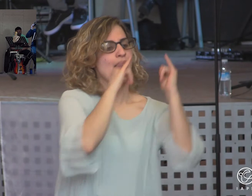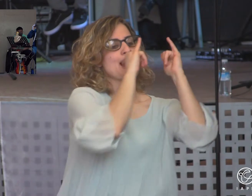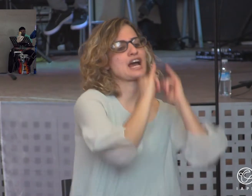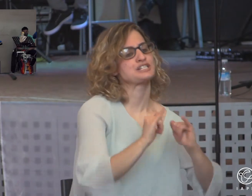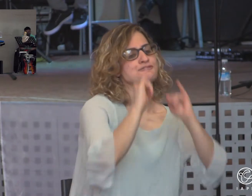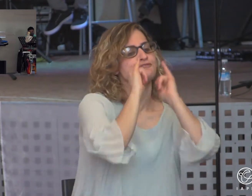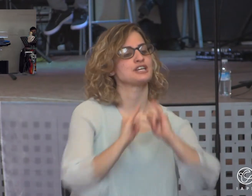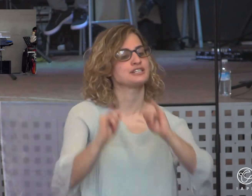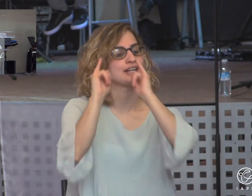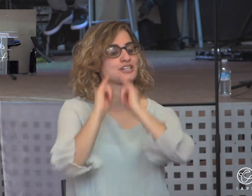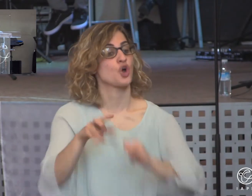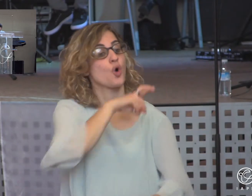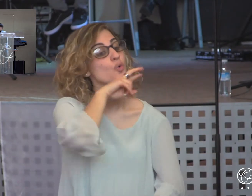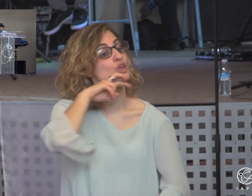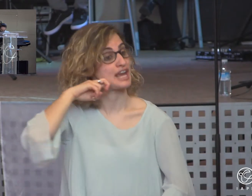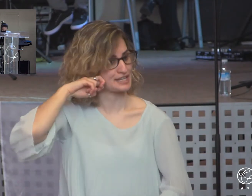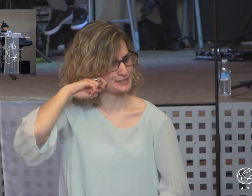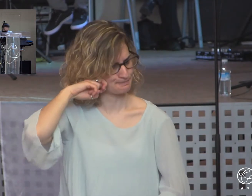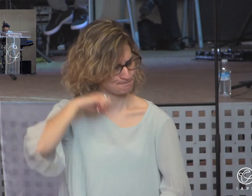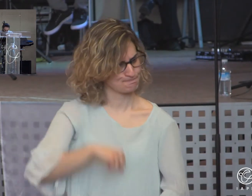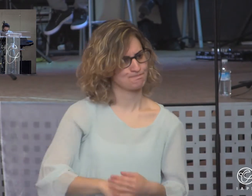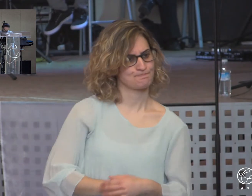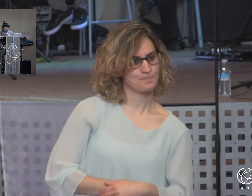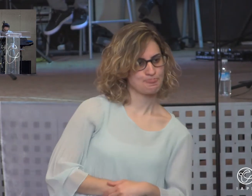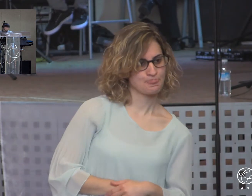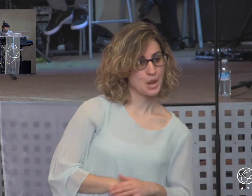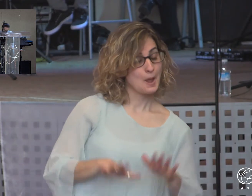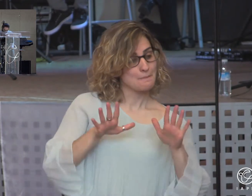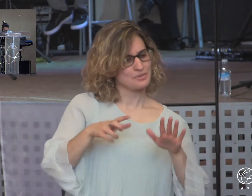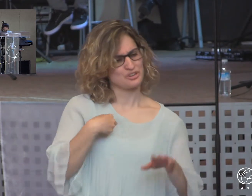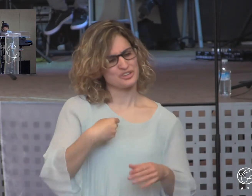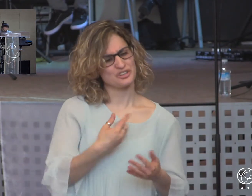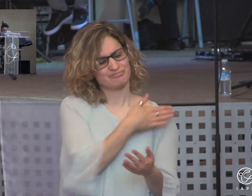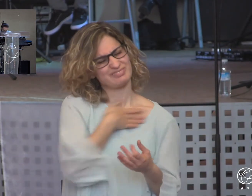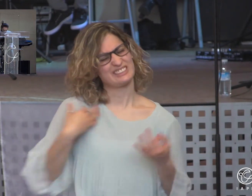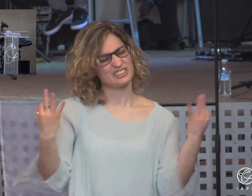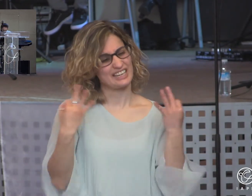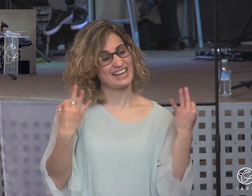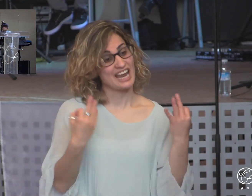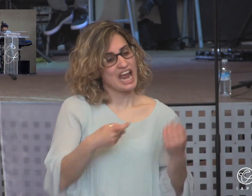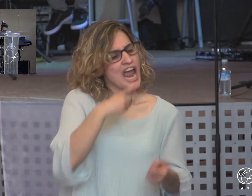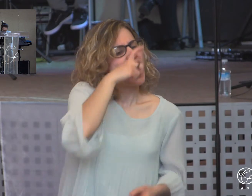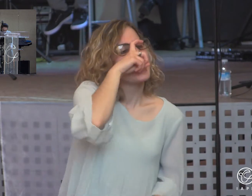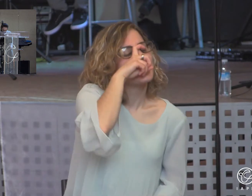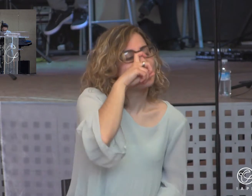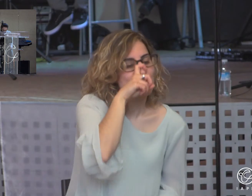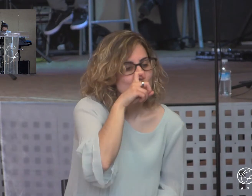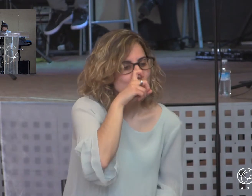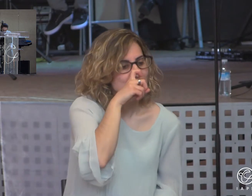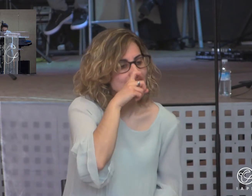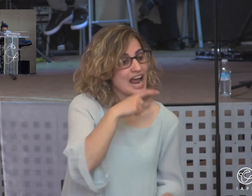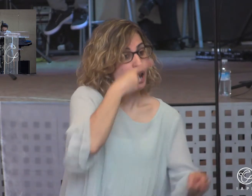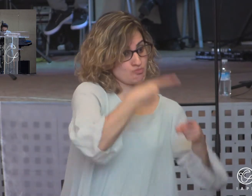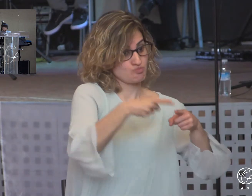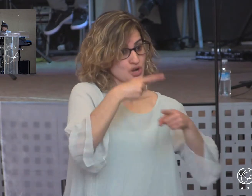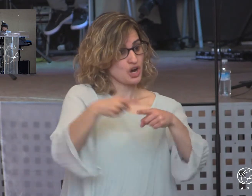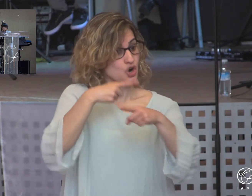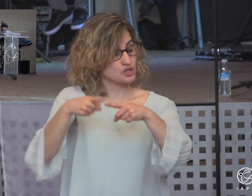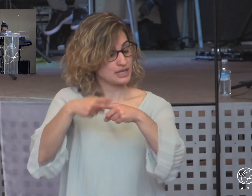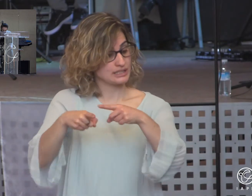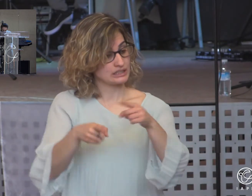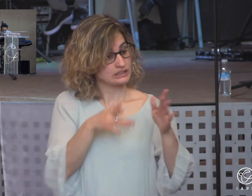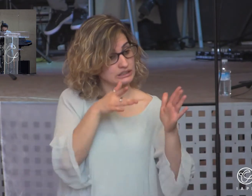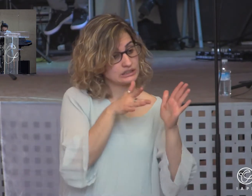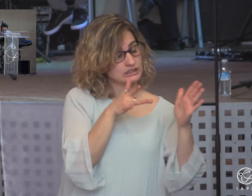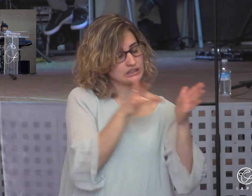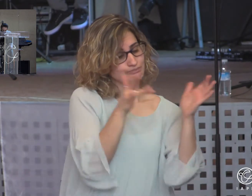esta mañana es recordar lo que Jesús hizo y recordarlo en memoria suya, ¿vale?